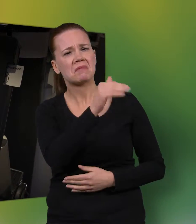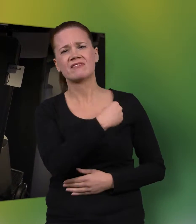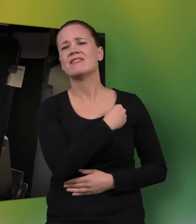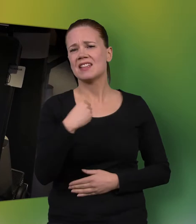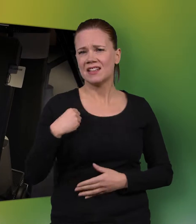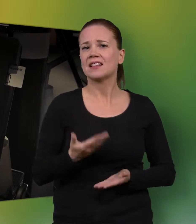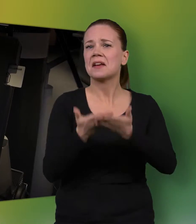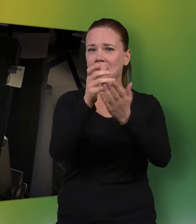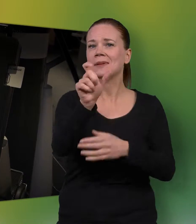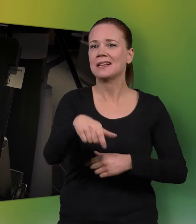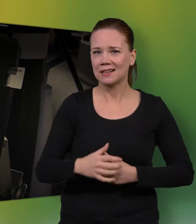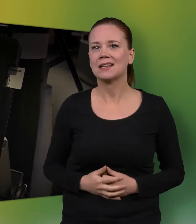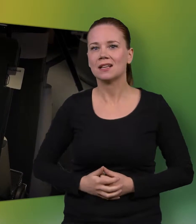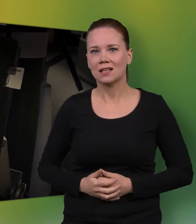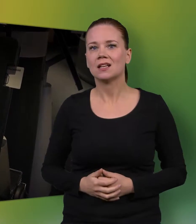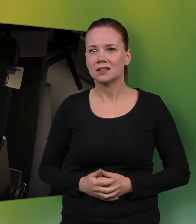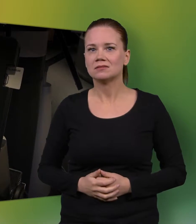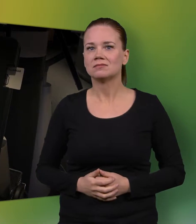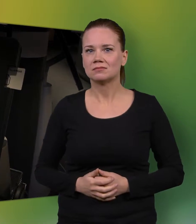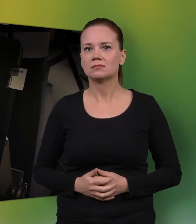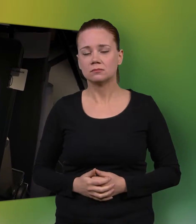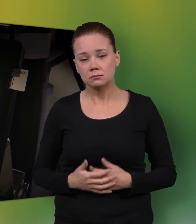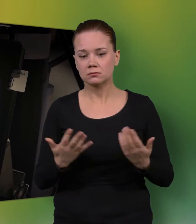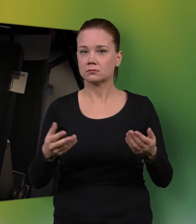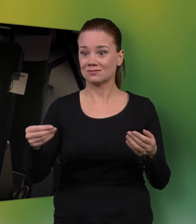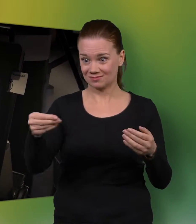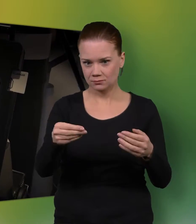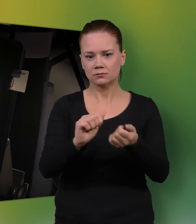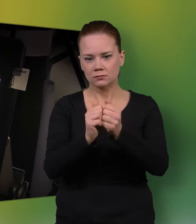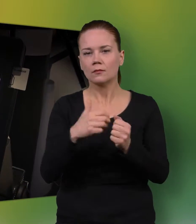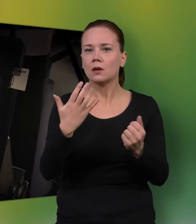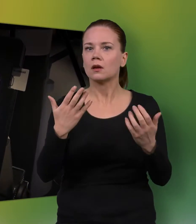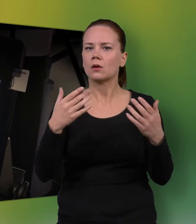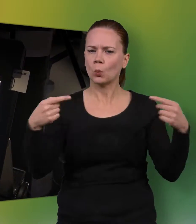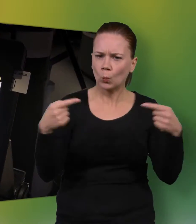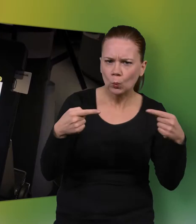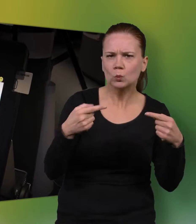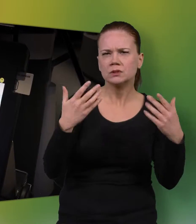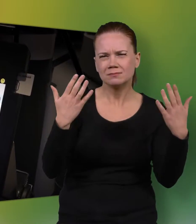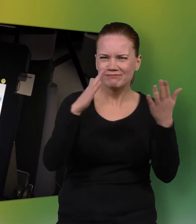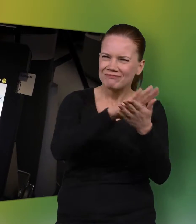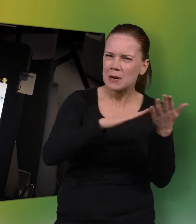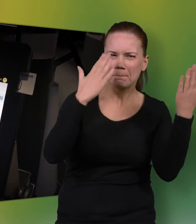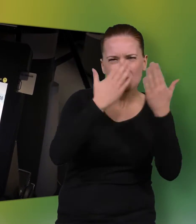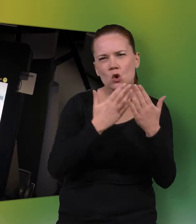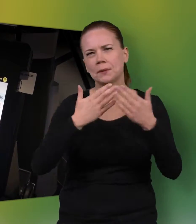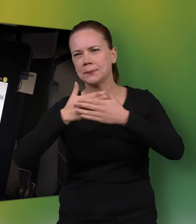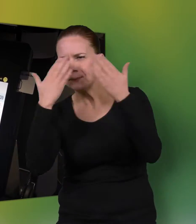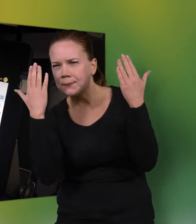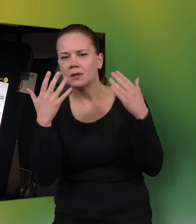bara till någon av värdarna. Du kan välja storlek och kontrast på skärmen, eller få den uppläst i en hörlur som är fäst